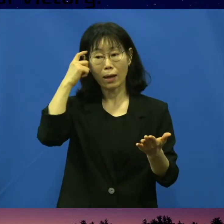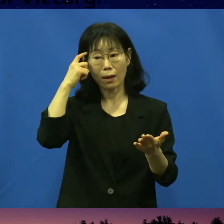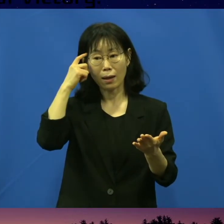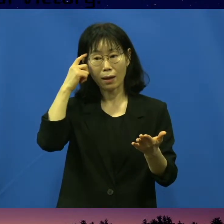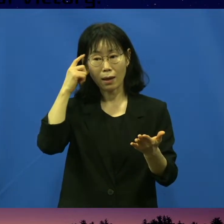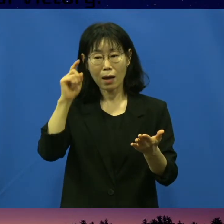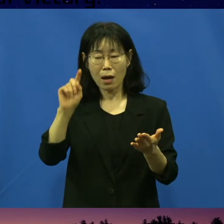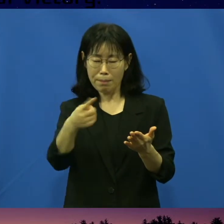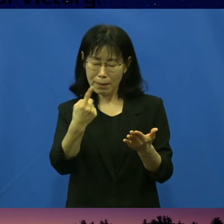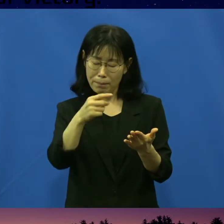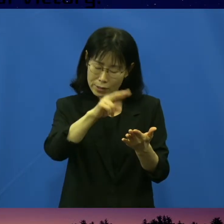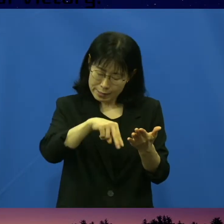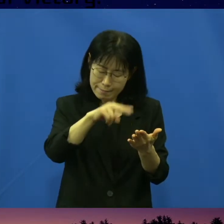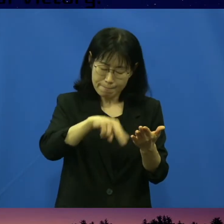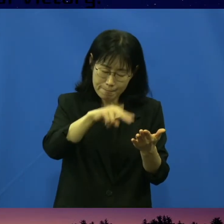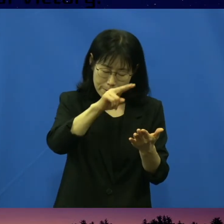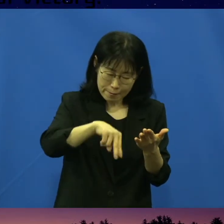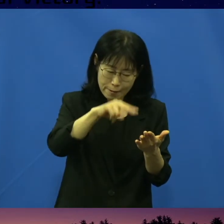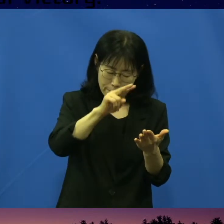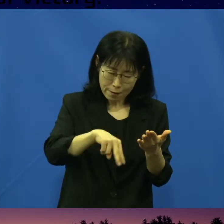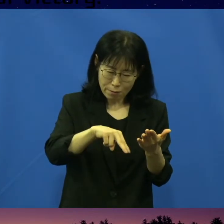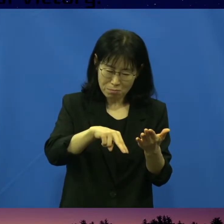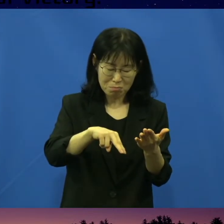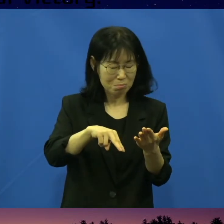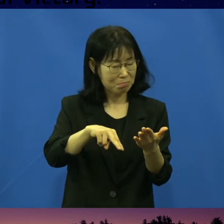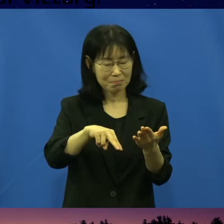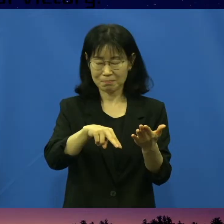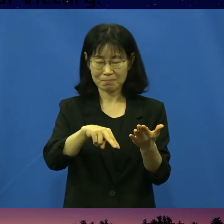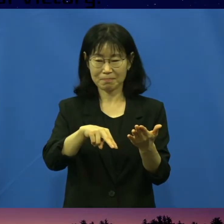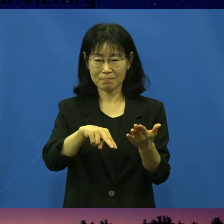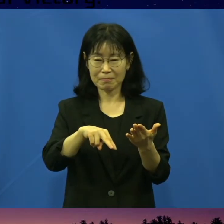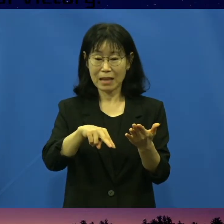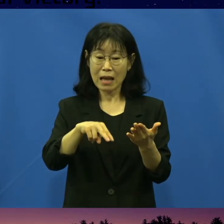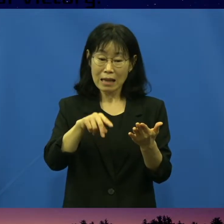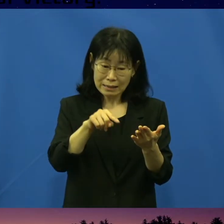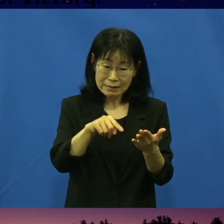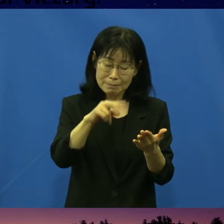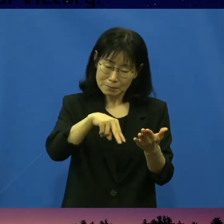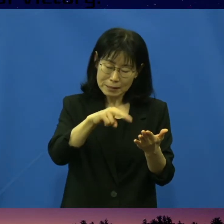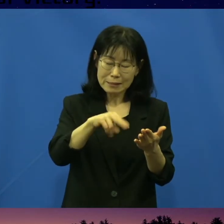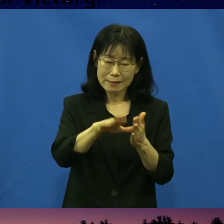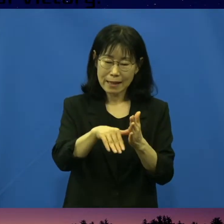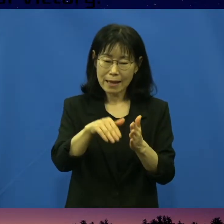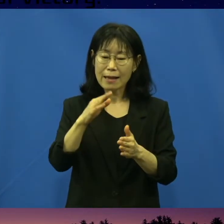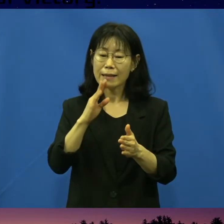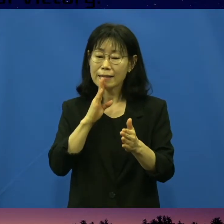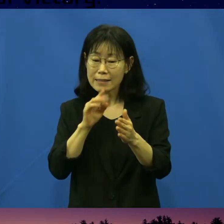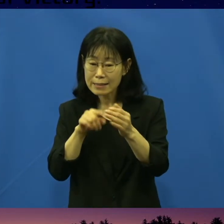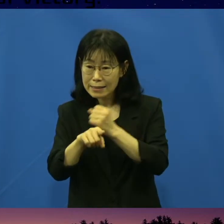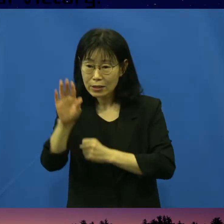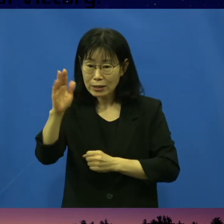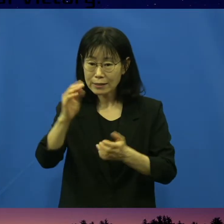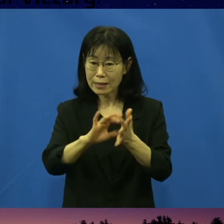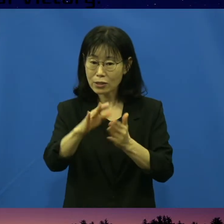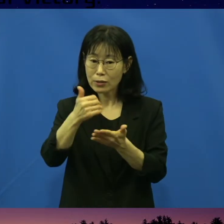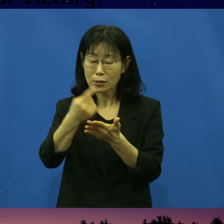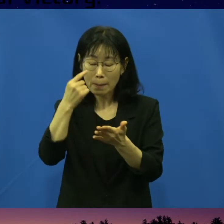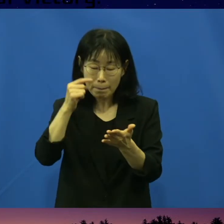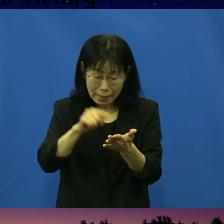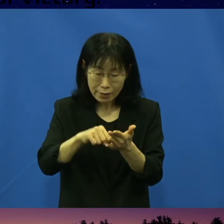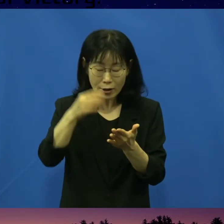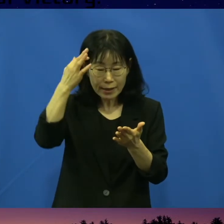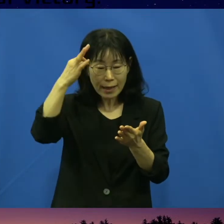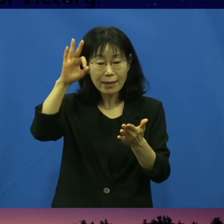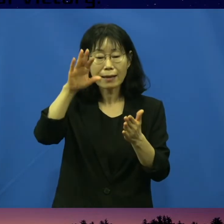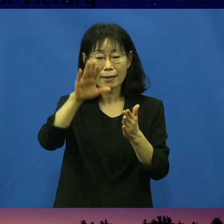읽으면 뭐합니까? 그 백독 안에 진리이신 예수 그리스도를 발견하지 못하면 아무 의미가 없어요. 그러나 진짜 성경이 말씀하는